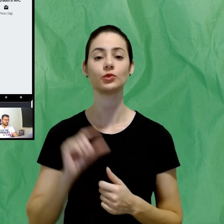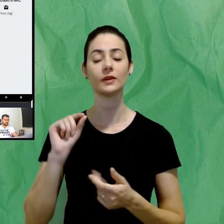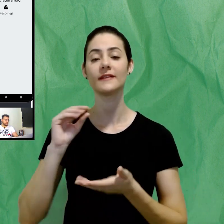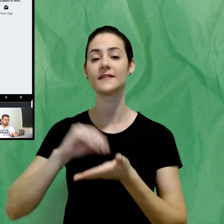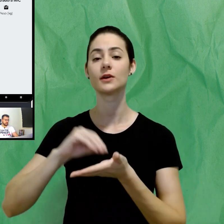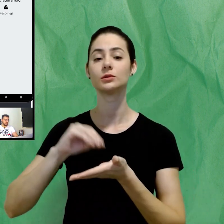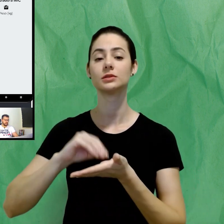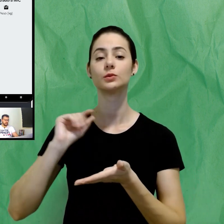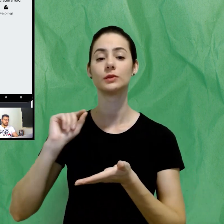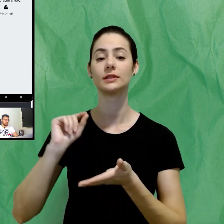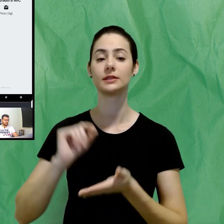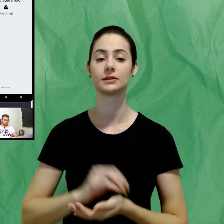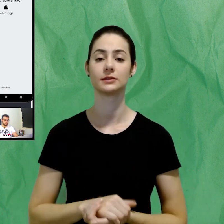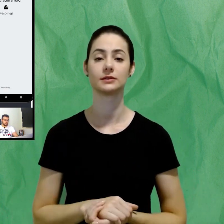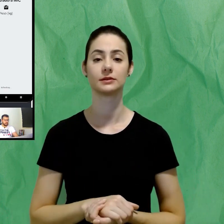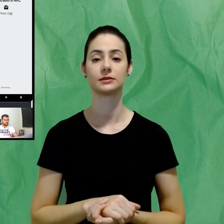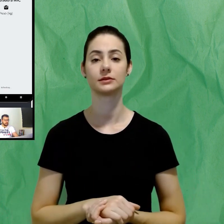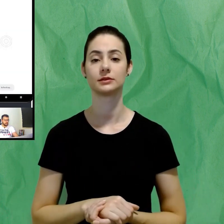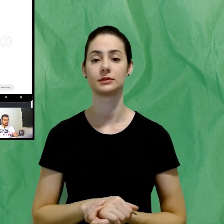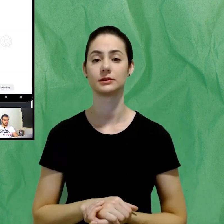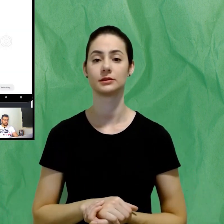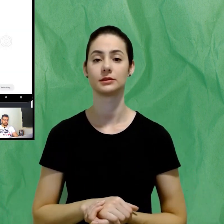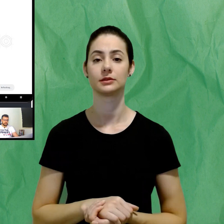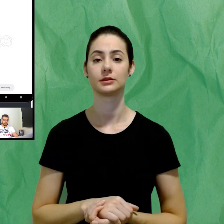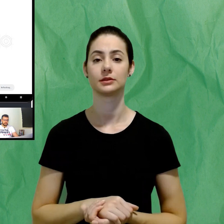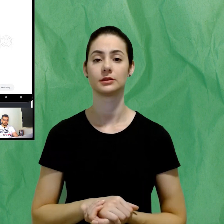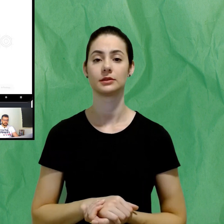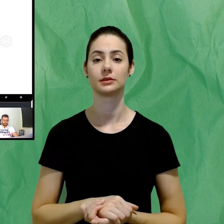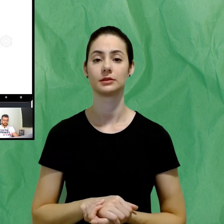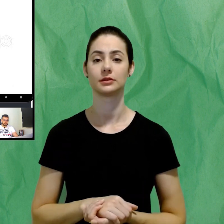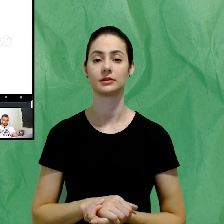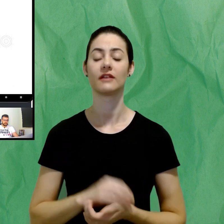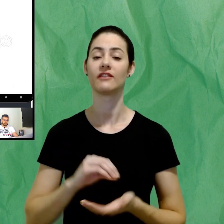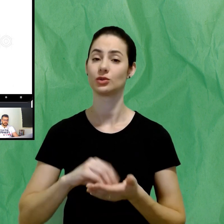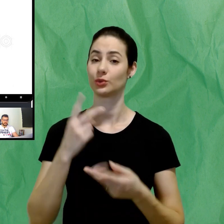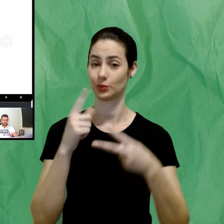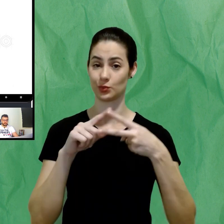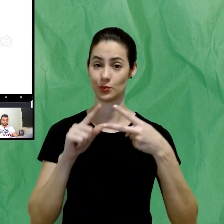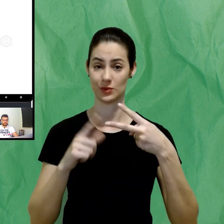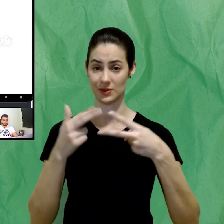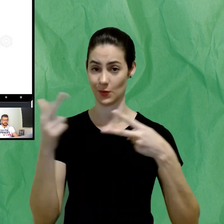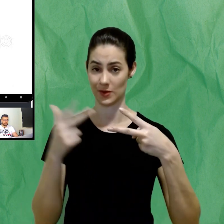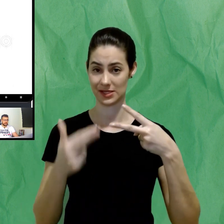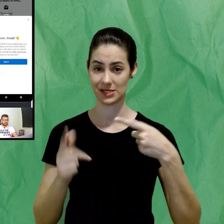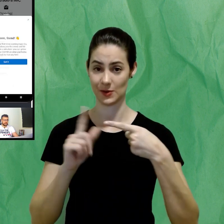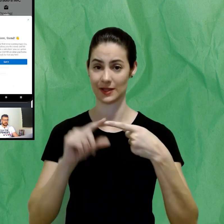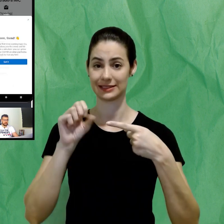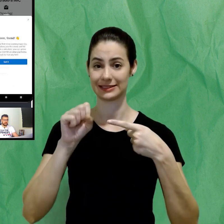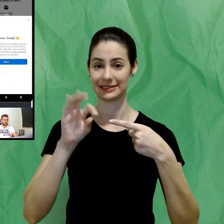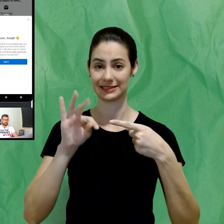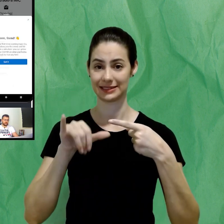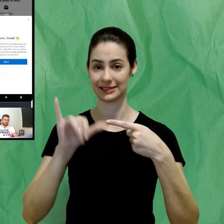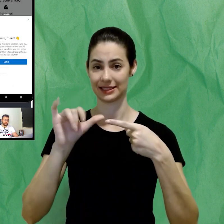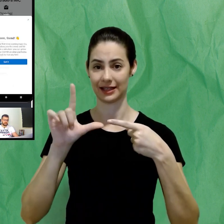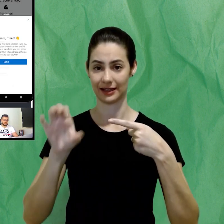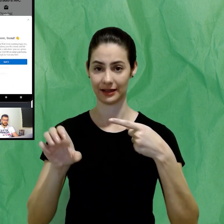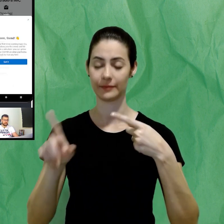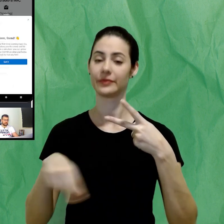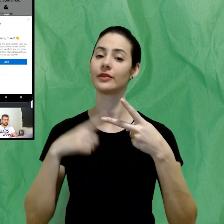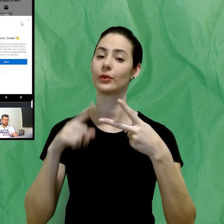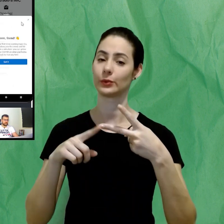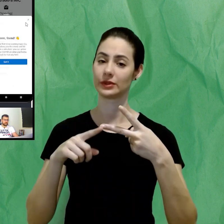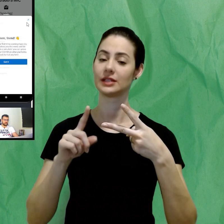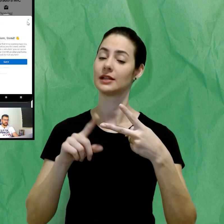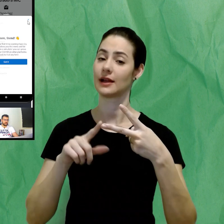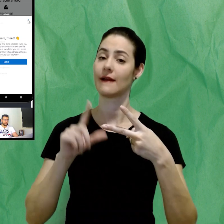aqui, né? Pelo menos duas coisas. Uma, criar o estilo. E a outra, a nossa função que